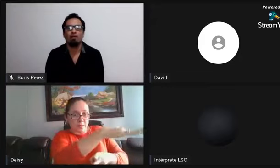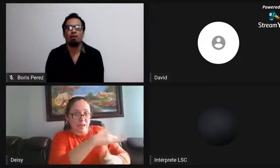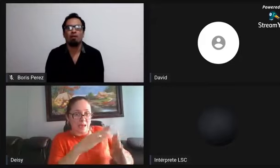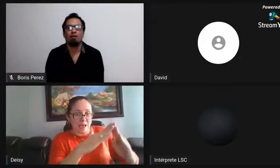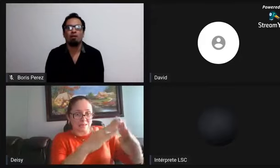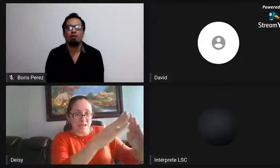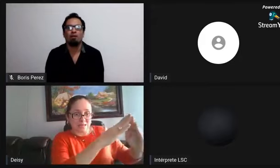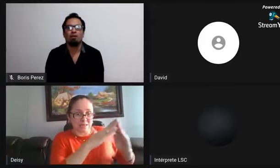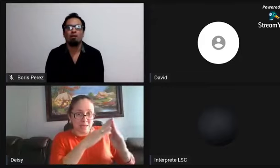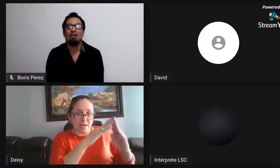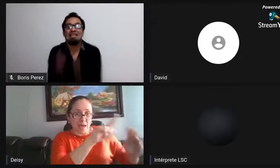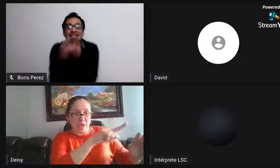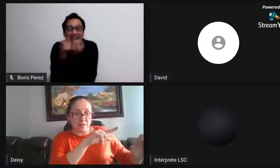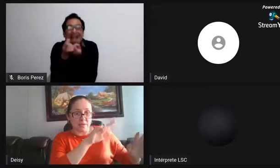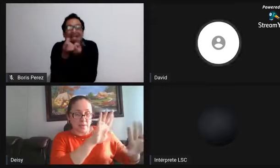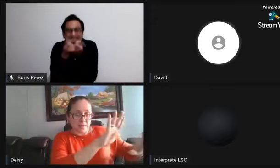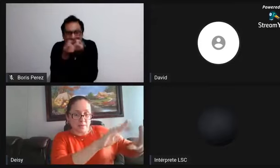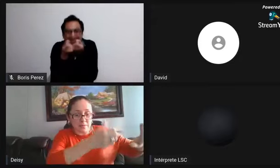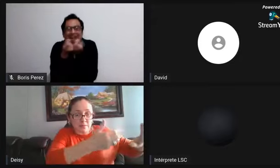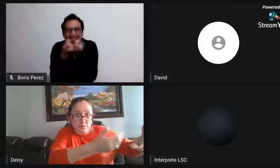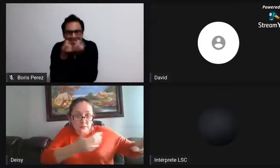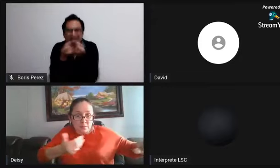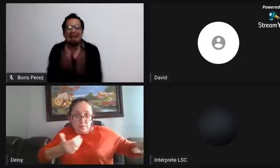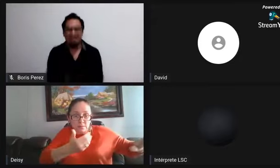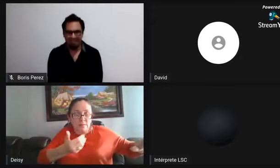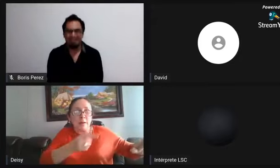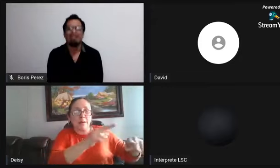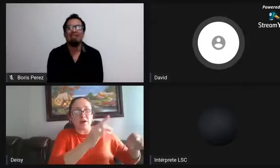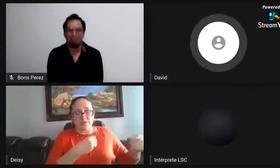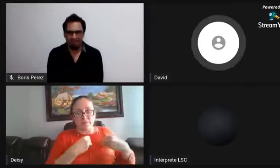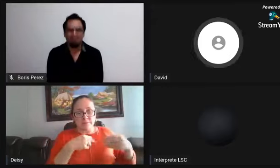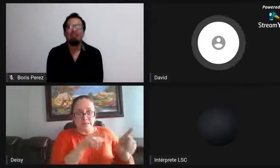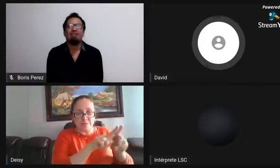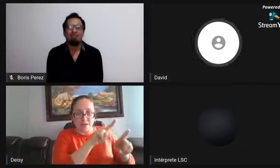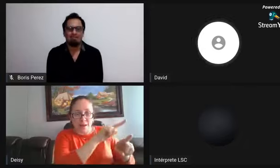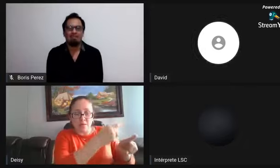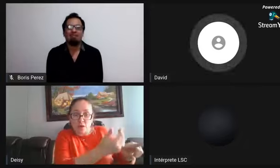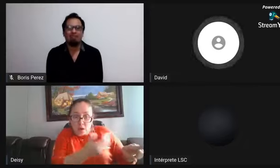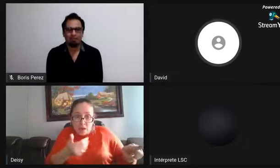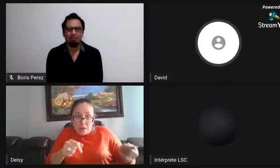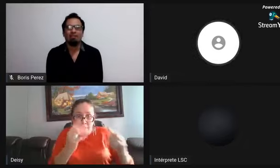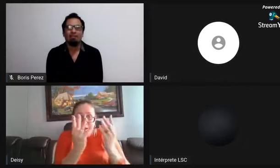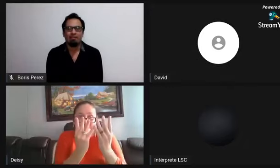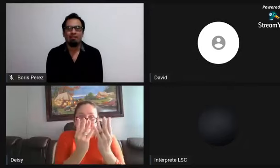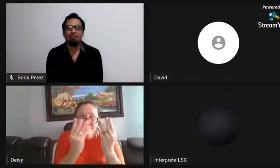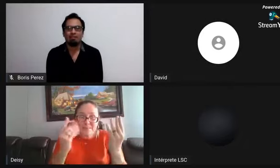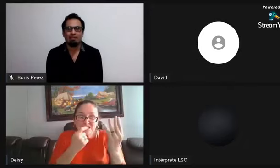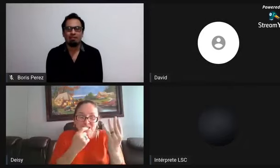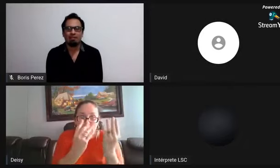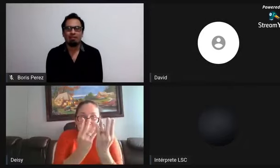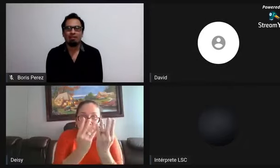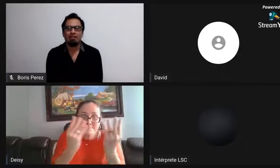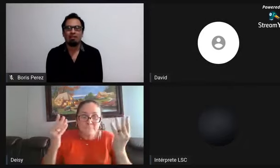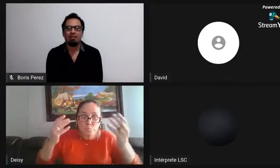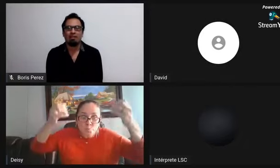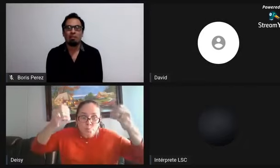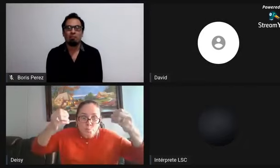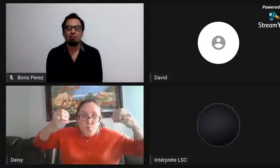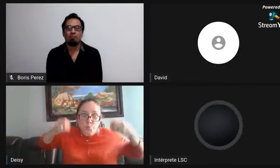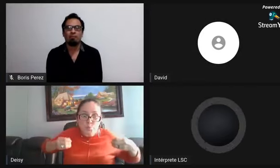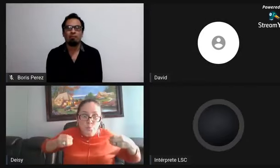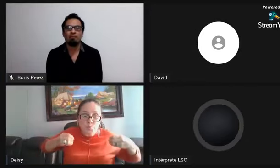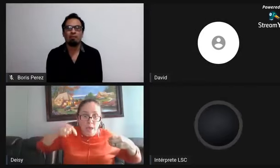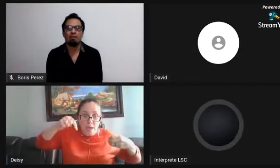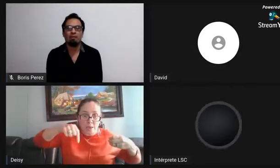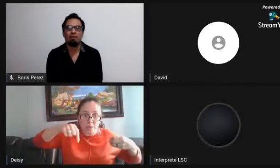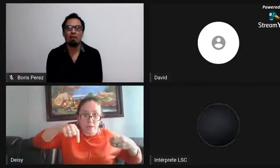Ahí cerca al puente, donde hay un club grande y hay varias casas. Sí, exacto, Hay, allí. es que ahí vive mi hermana ahí cerca